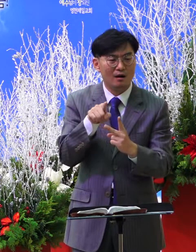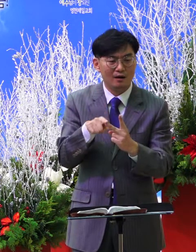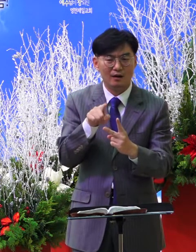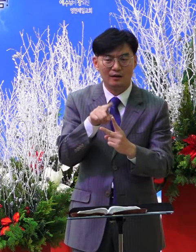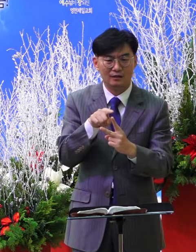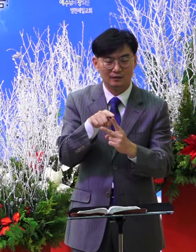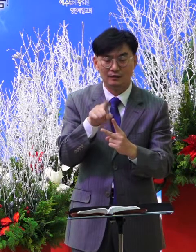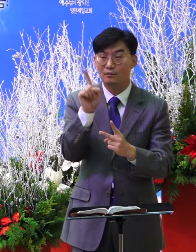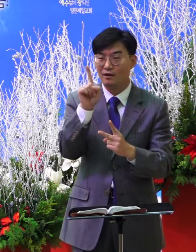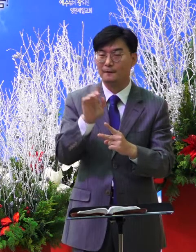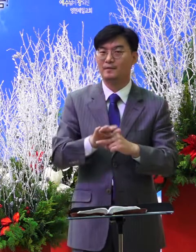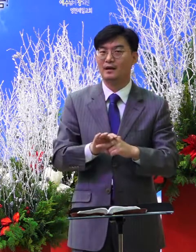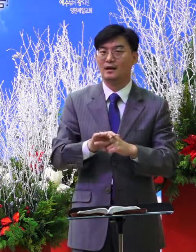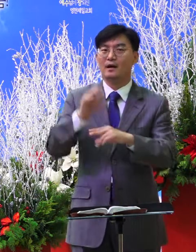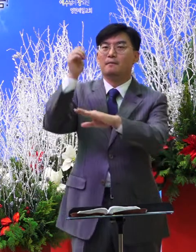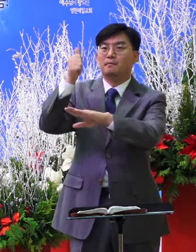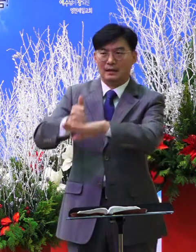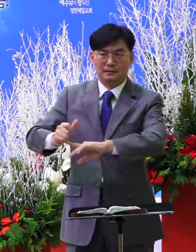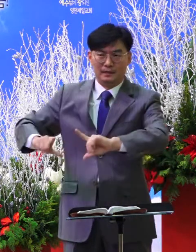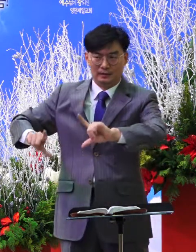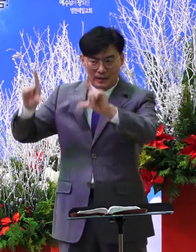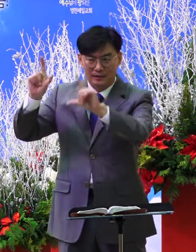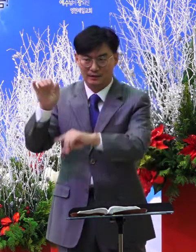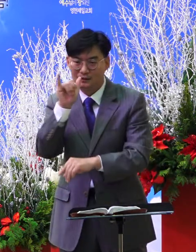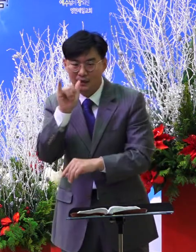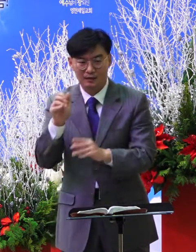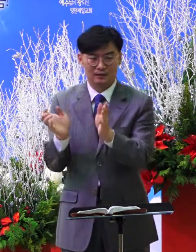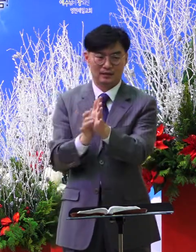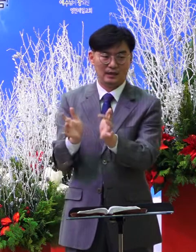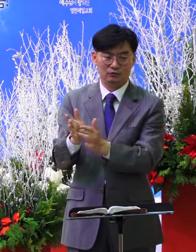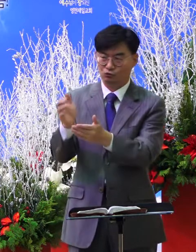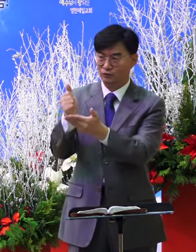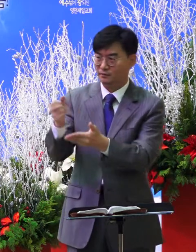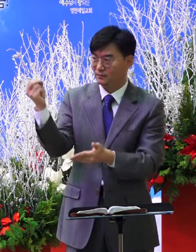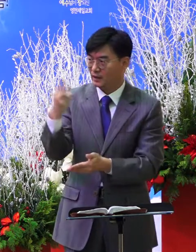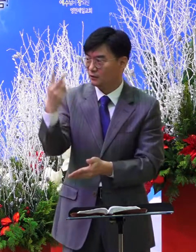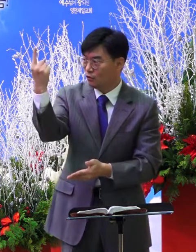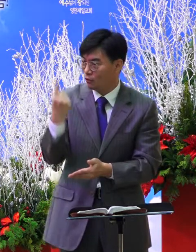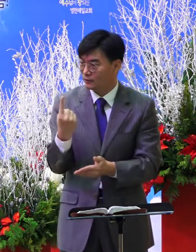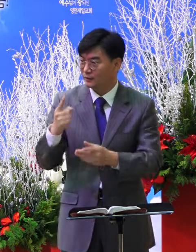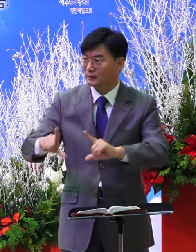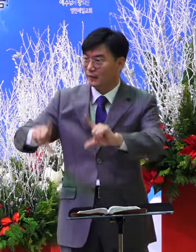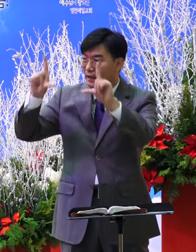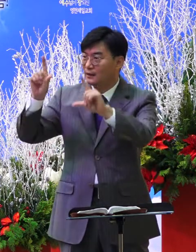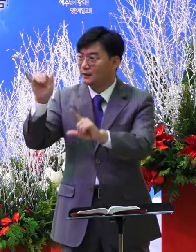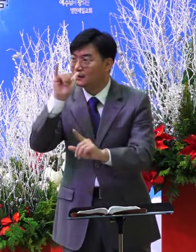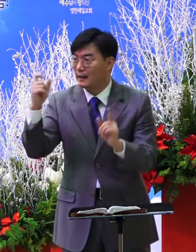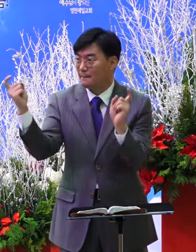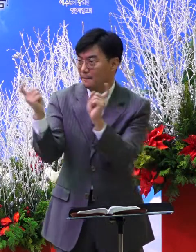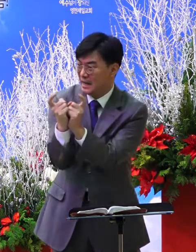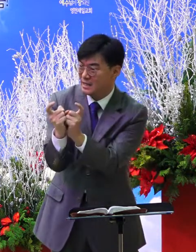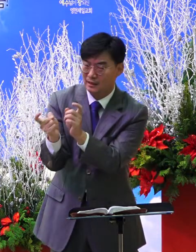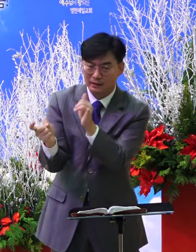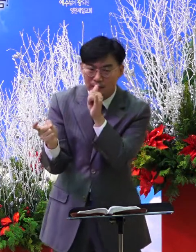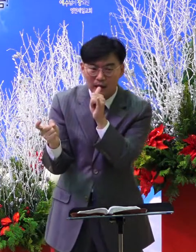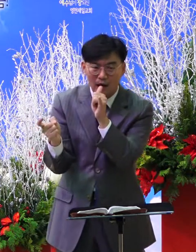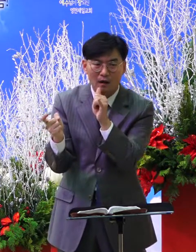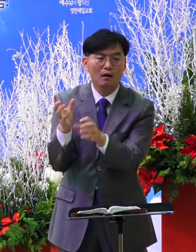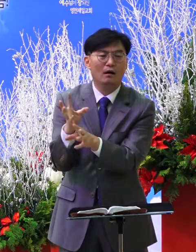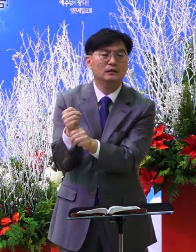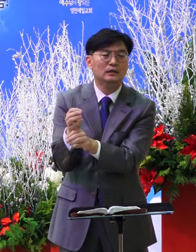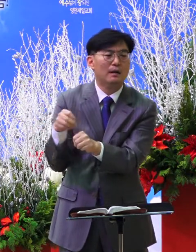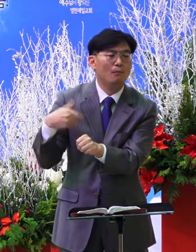결산하는 마지막 날을 맞이한다는 것입니다. 그래서 지금 이 시간을 헛되이 살아서는 안 된다 하는 것을 아는